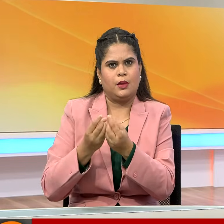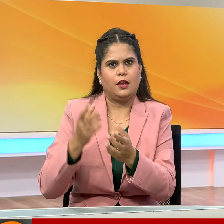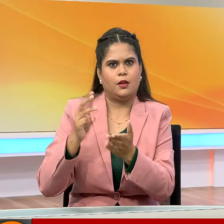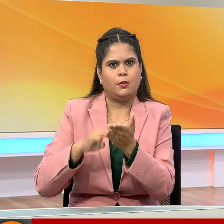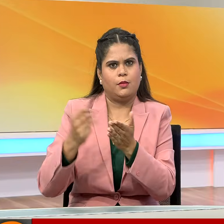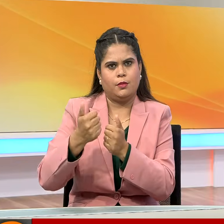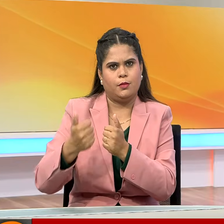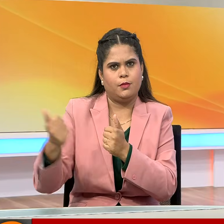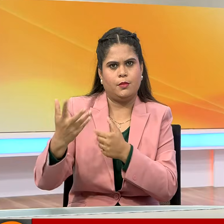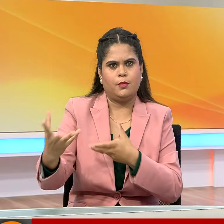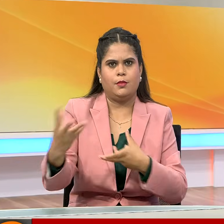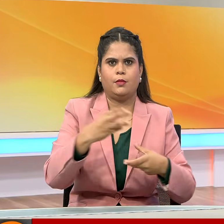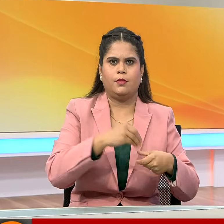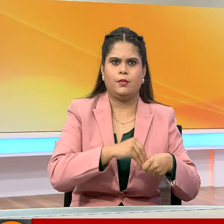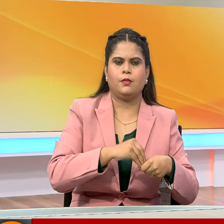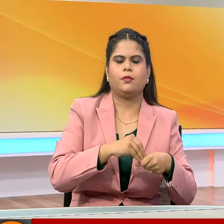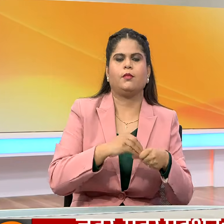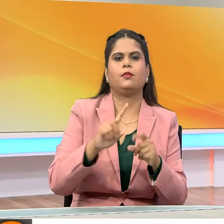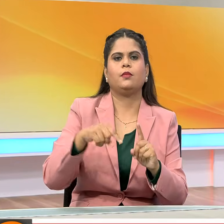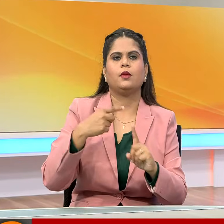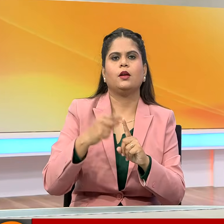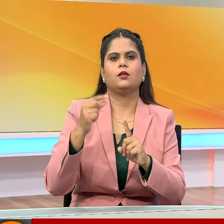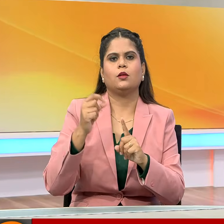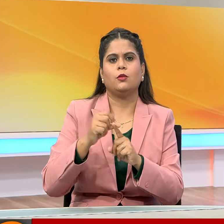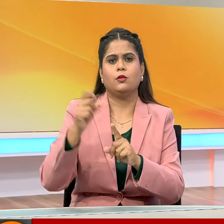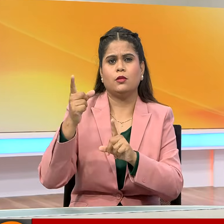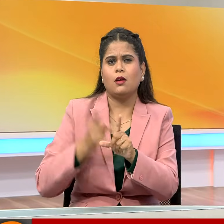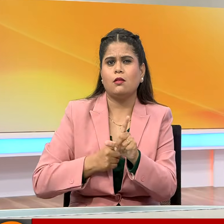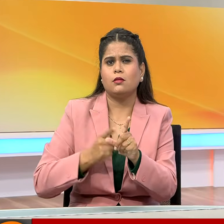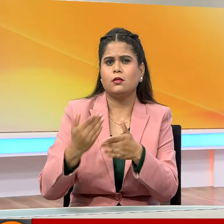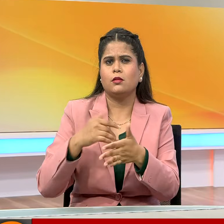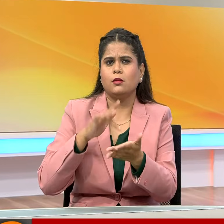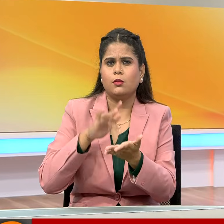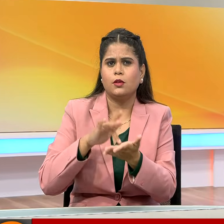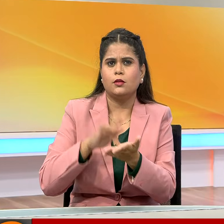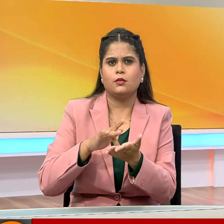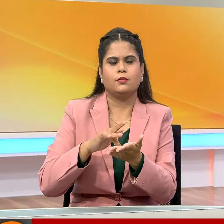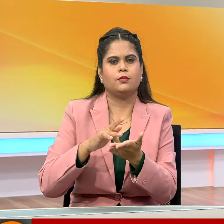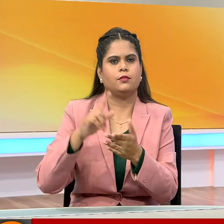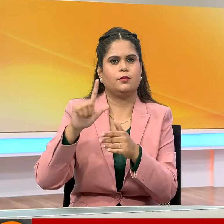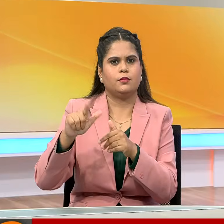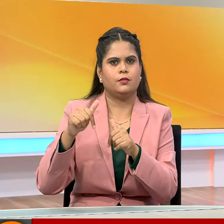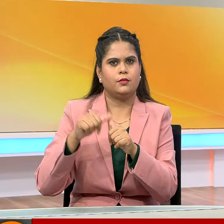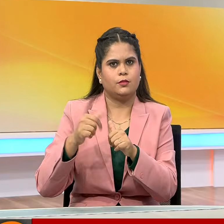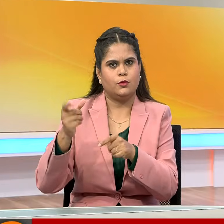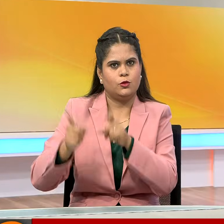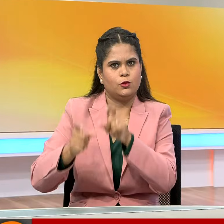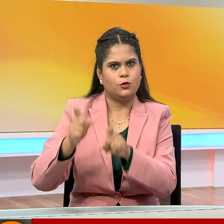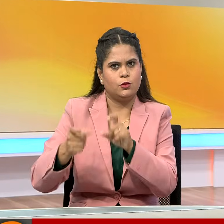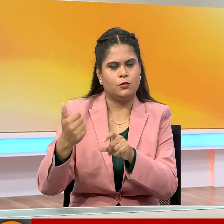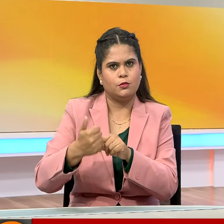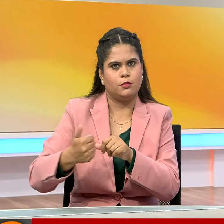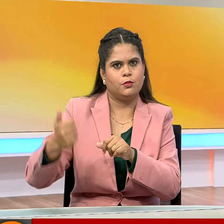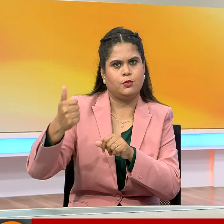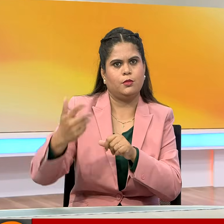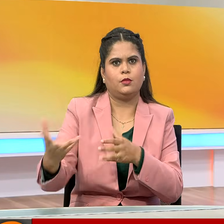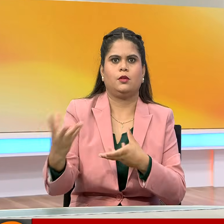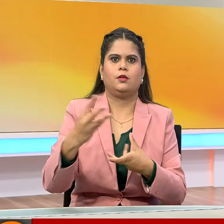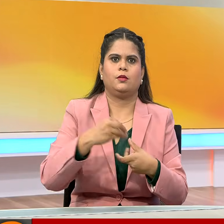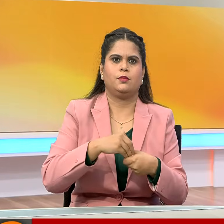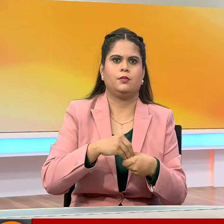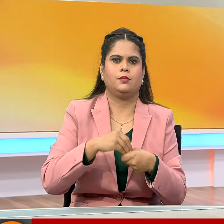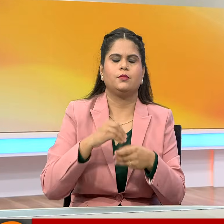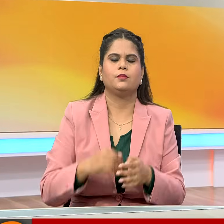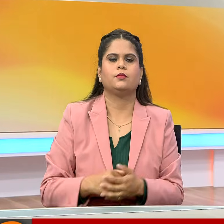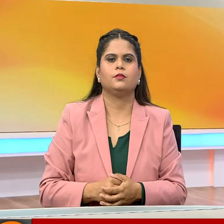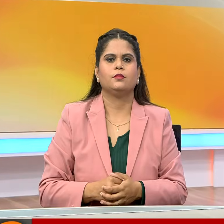के उपराज्यपाल, अंडमान निकोबार द्वीप समूह के उपराज्यपाल, लक्षद्वीप के प्रशासक और विभिन्न मंत्रालयों के वरिष्ठ अधिकारी भी इस बैठक